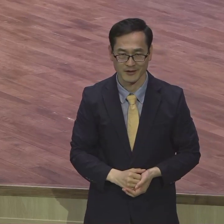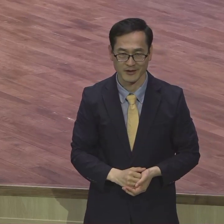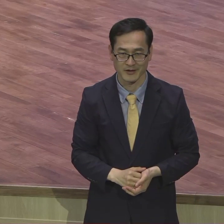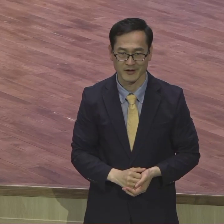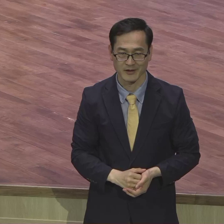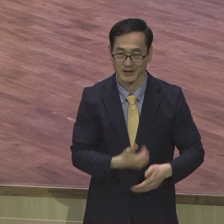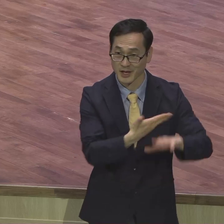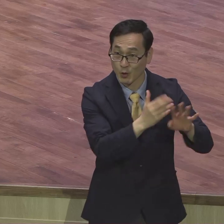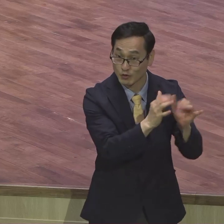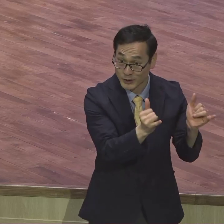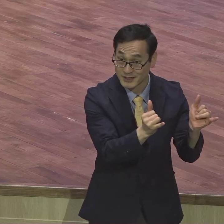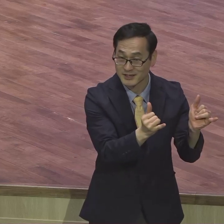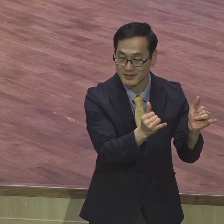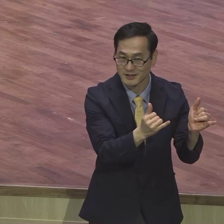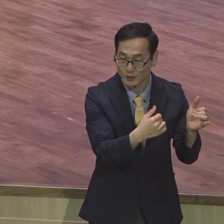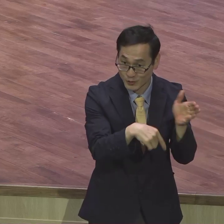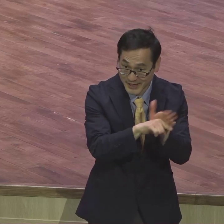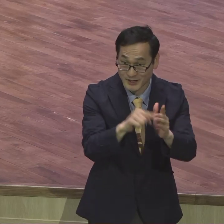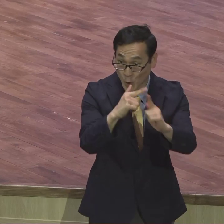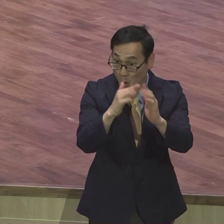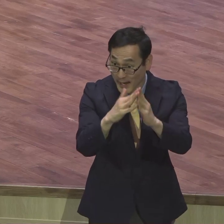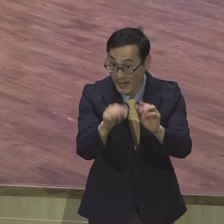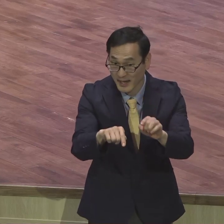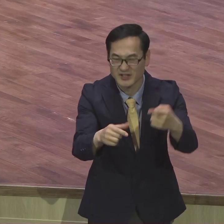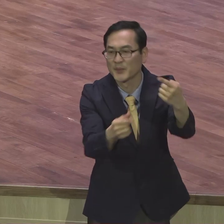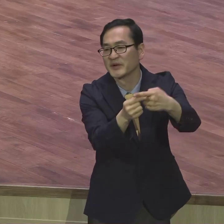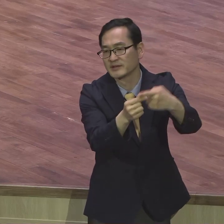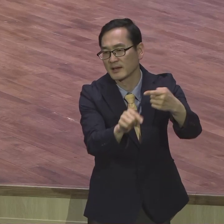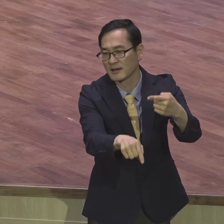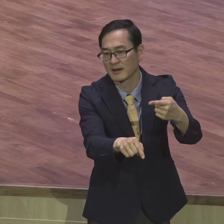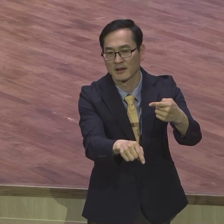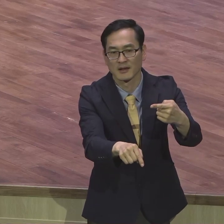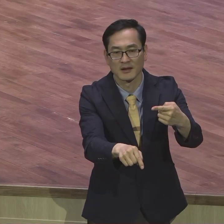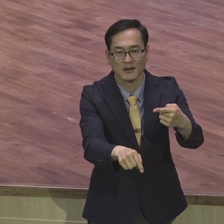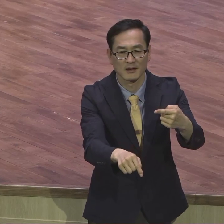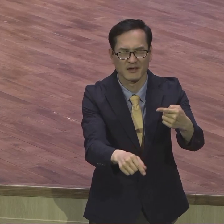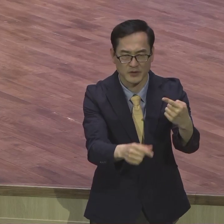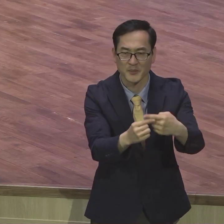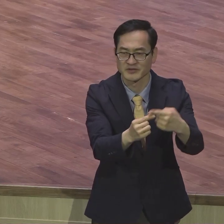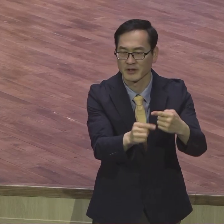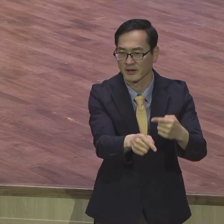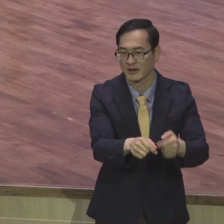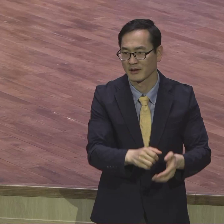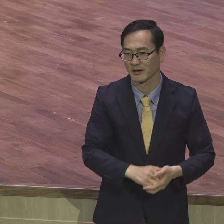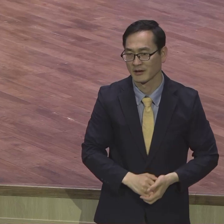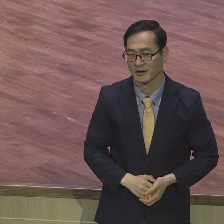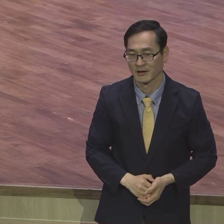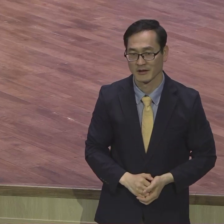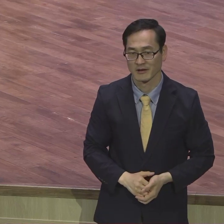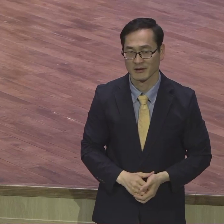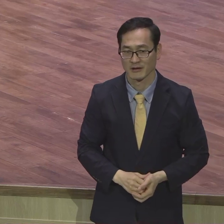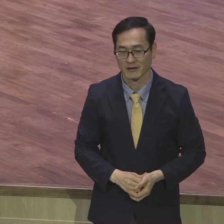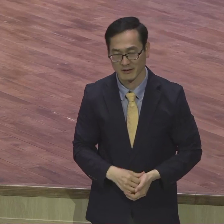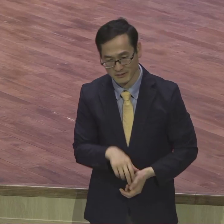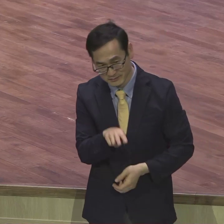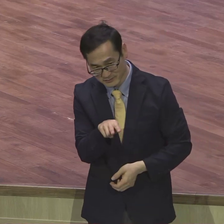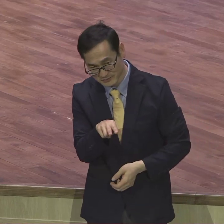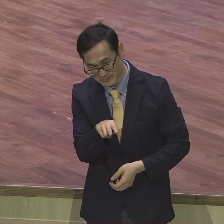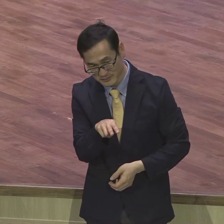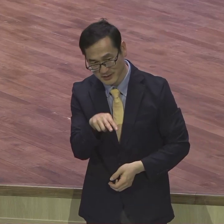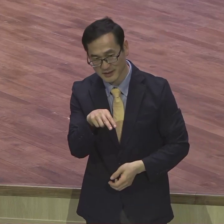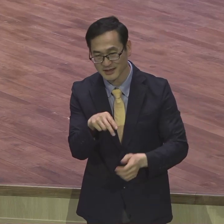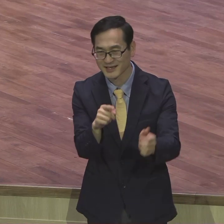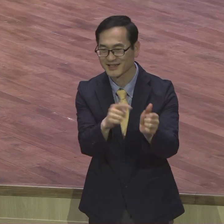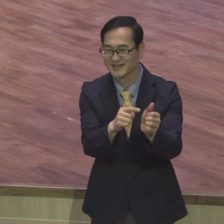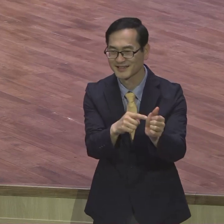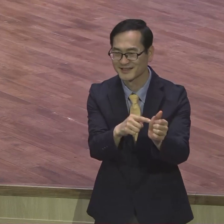지휘교의 당 1호예요. 1호 세베타 저 뭐 되겠나 싶었는데 가만하